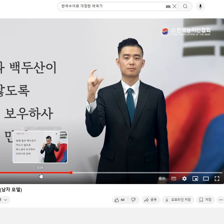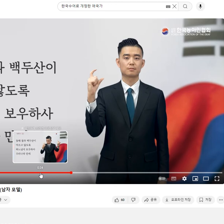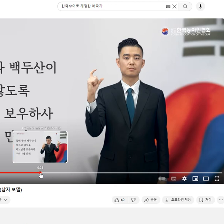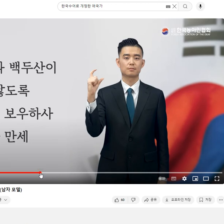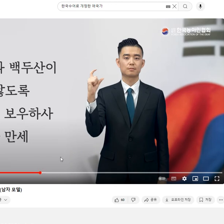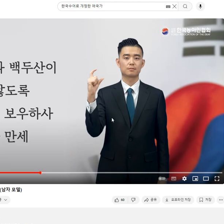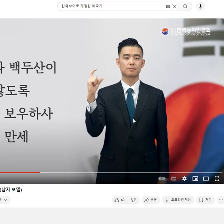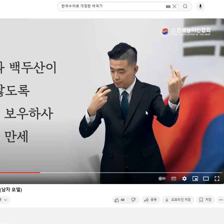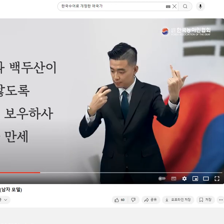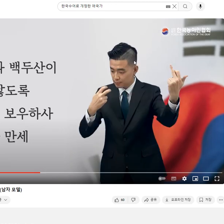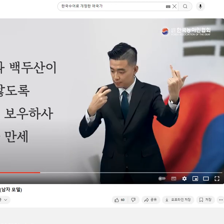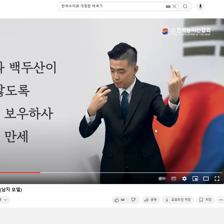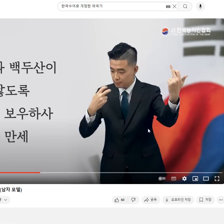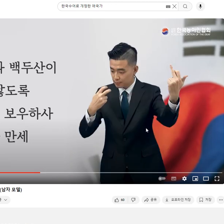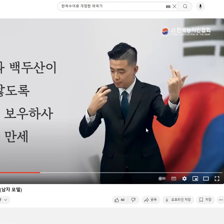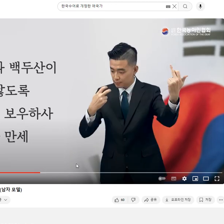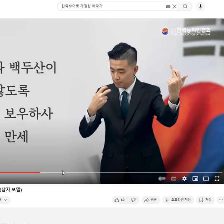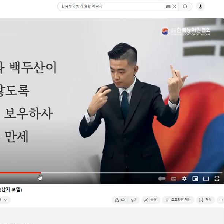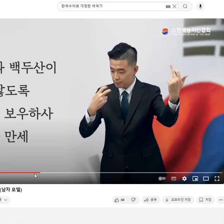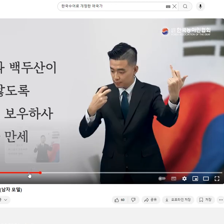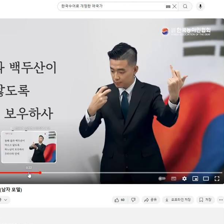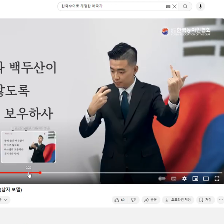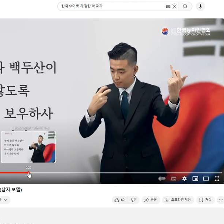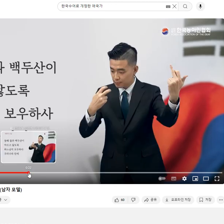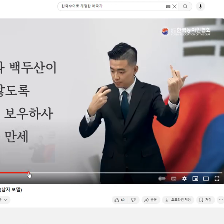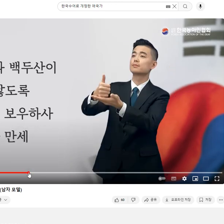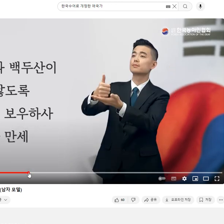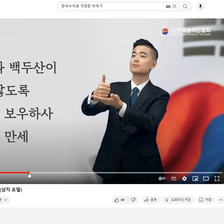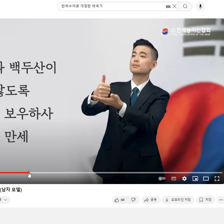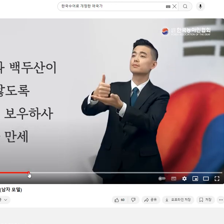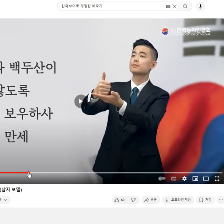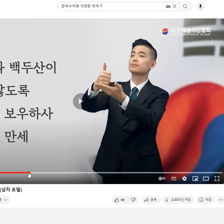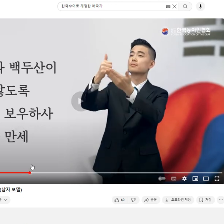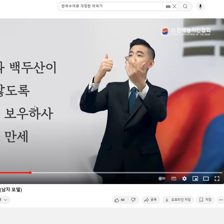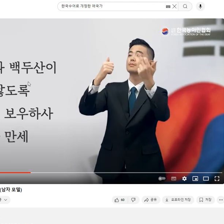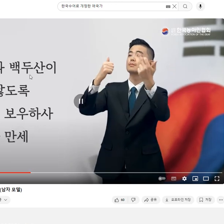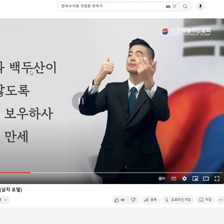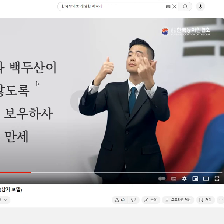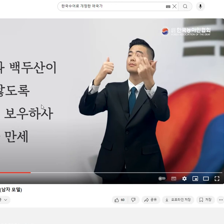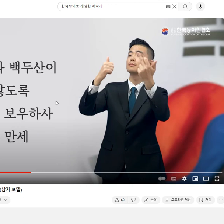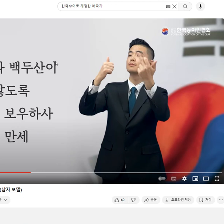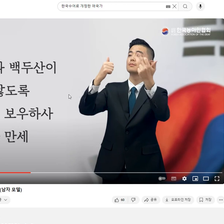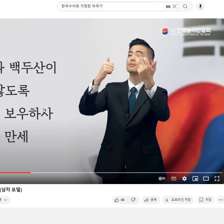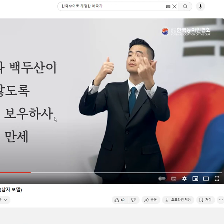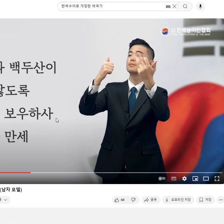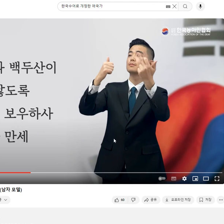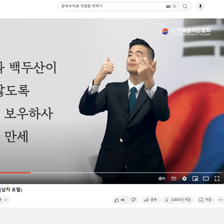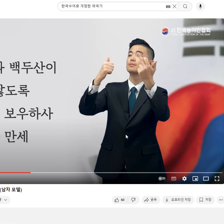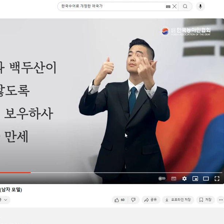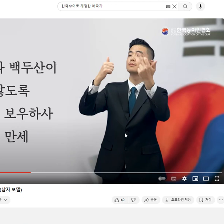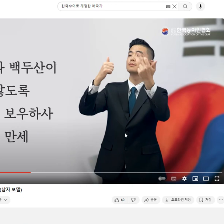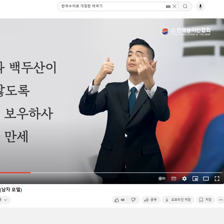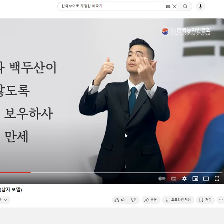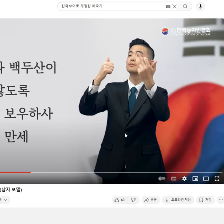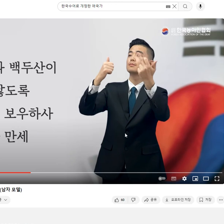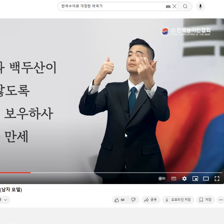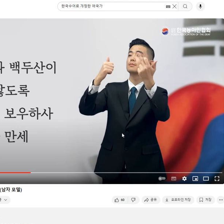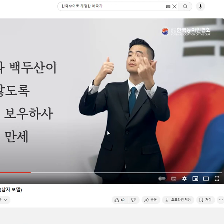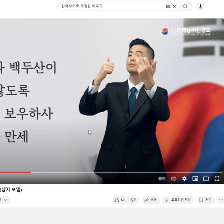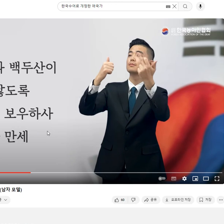근데 지금 여기서는 오역을 하셨어요. 뭐냐면 1~3절을 바꾸셔서 그런 것도